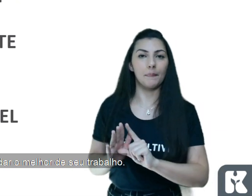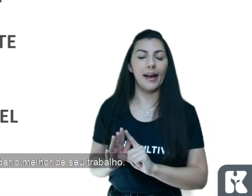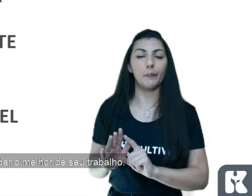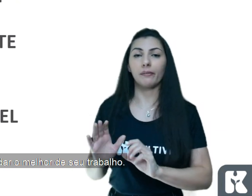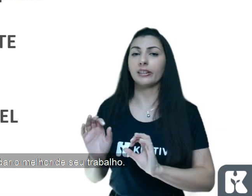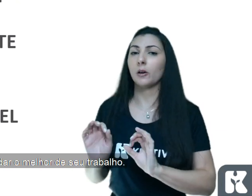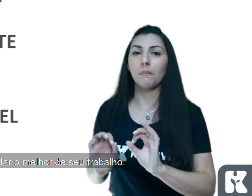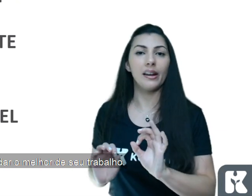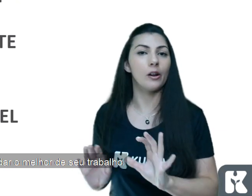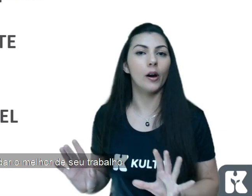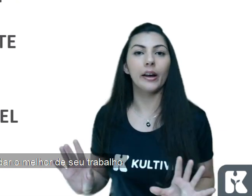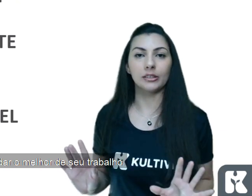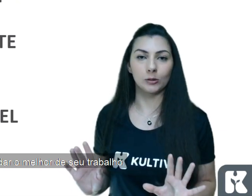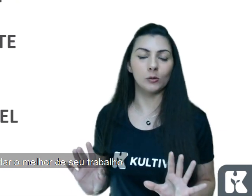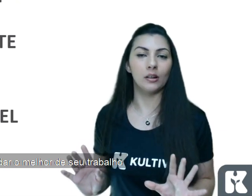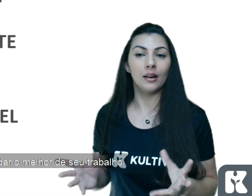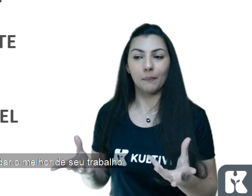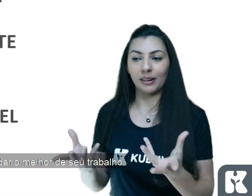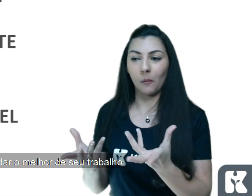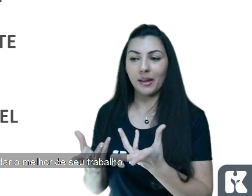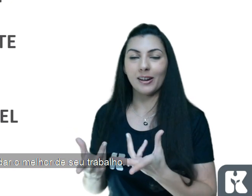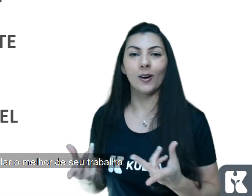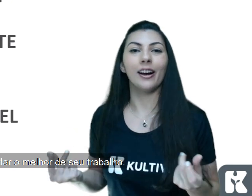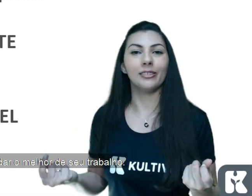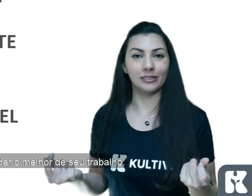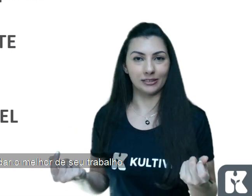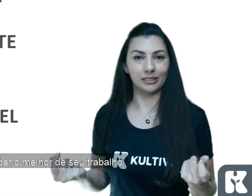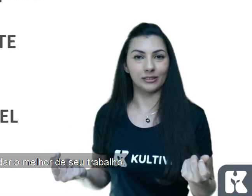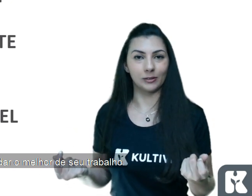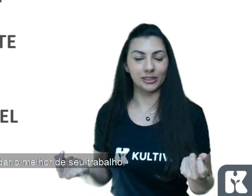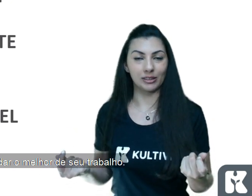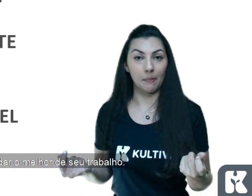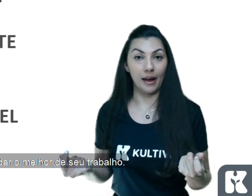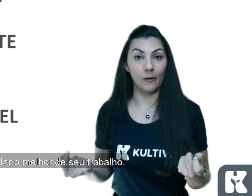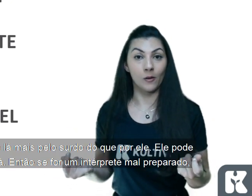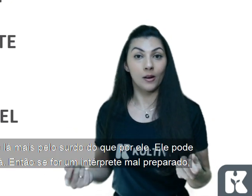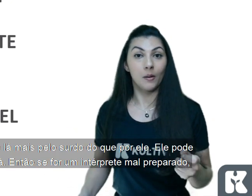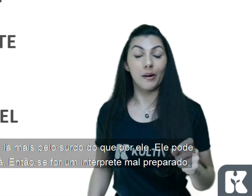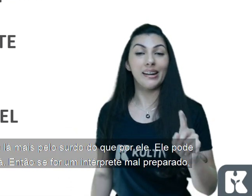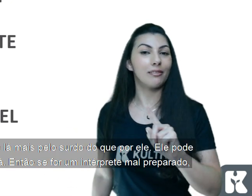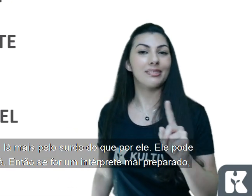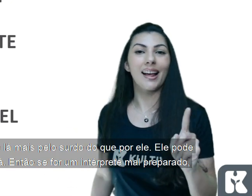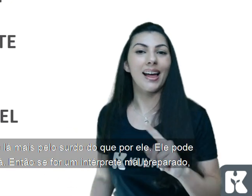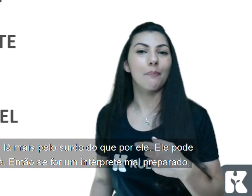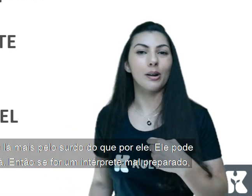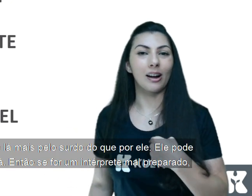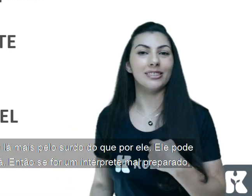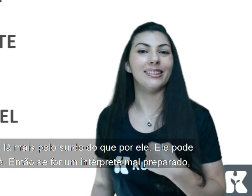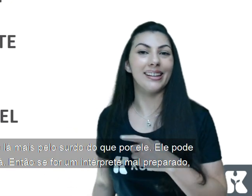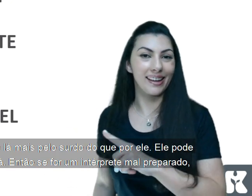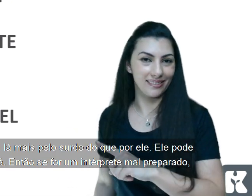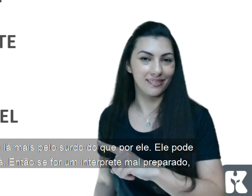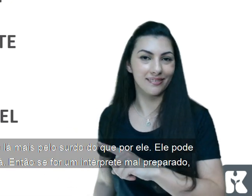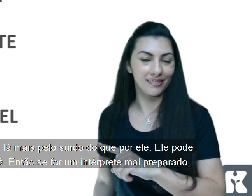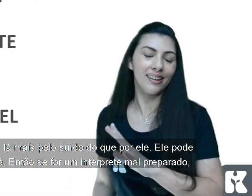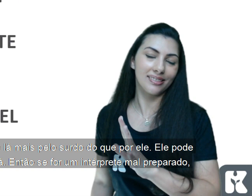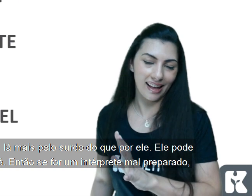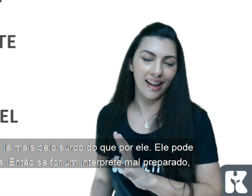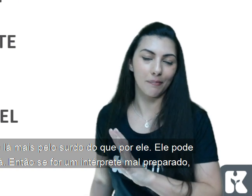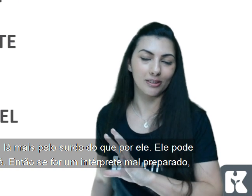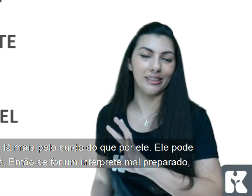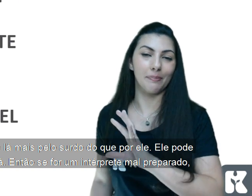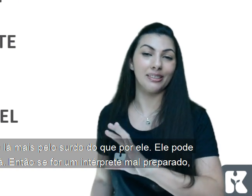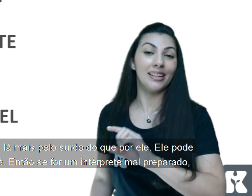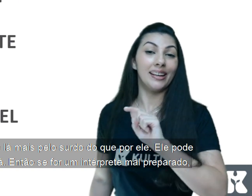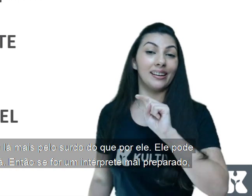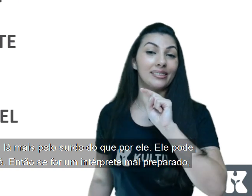aquele trabalho, para fazer o melhor para dar o melhor do seu trabalho. Porque ele não está lá por causa dele, ele está